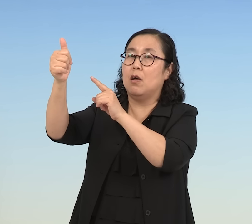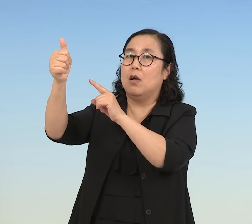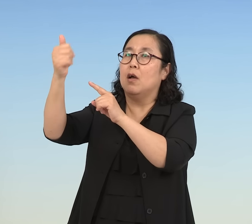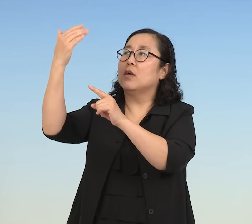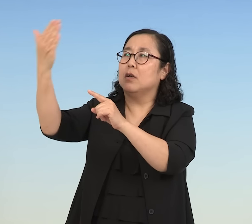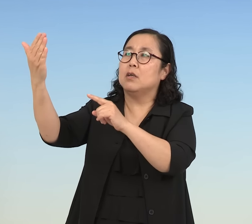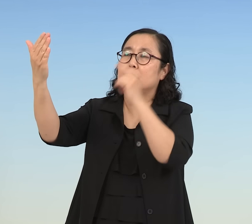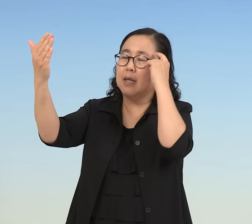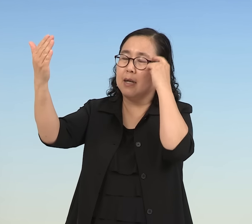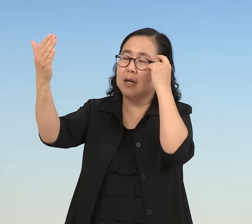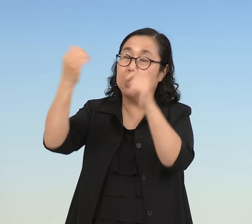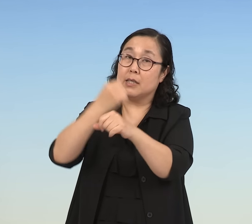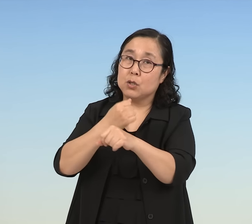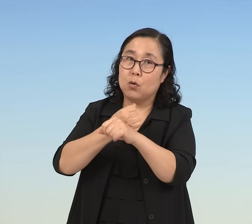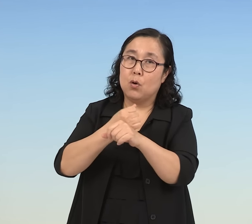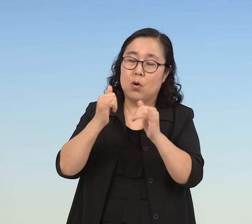생각하시며